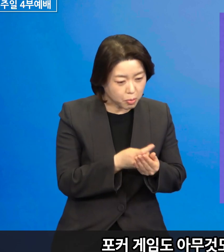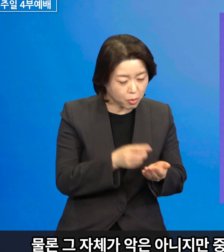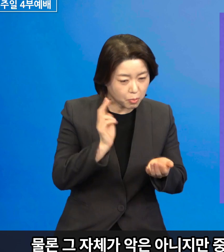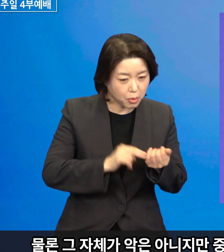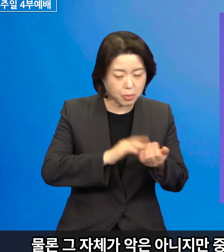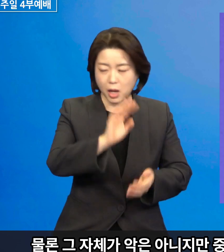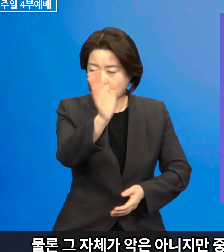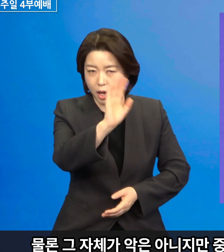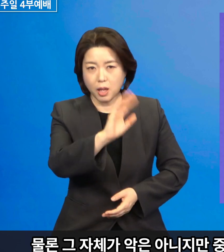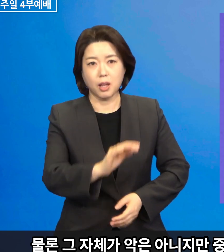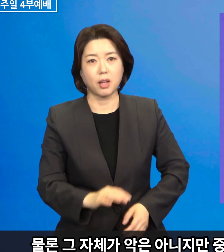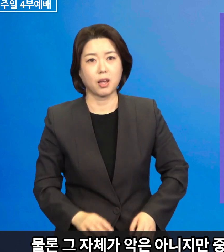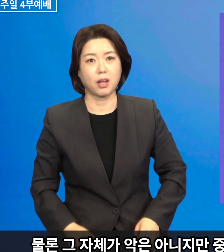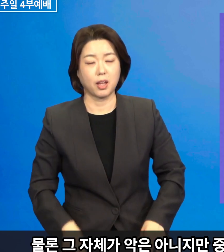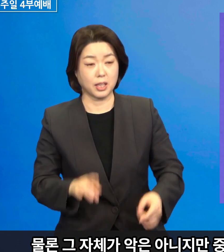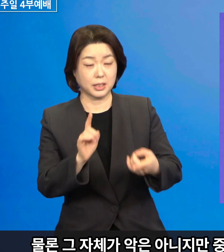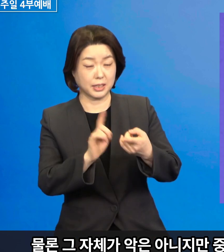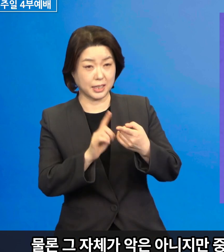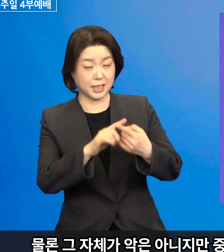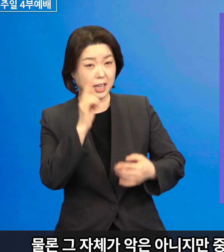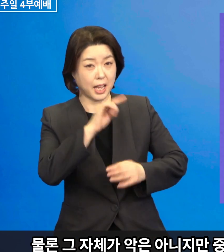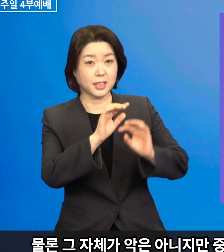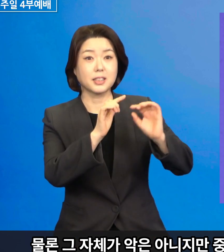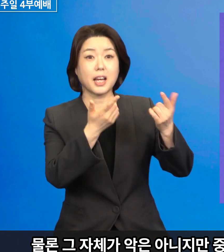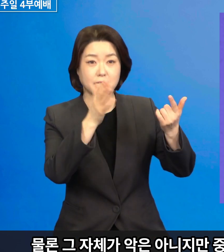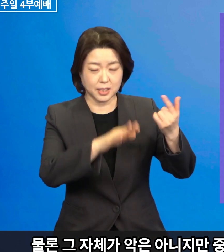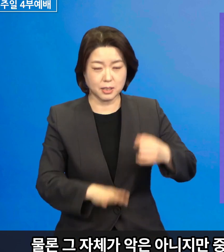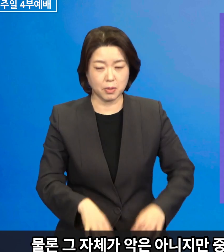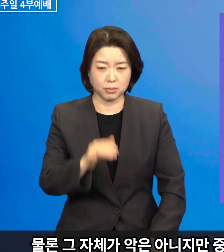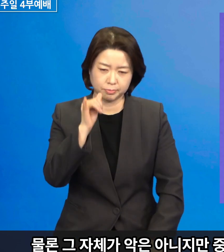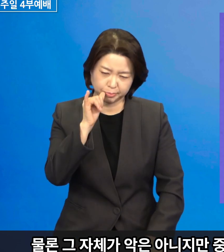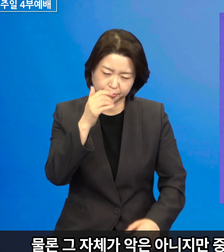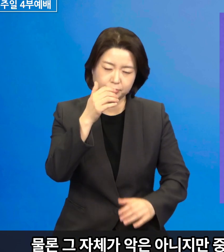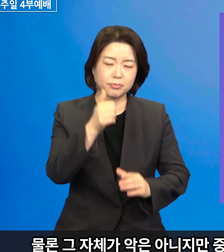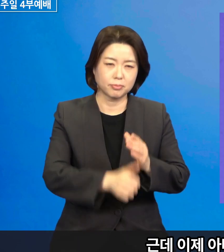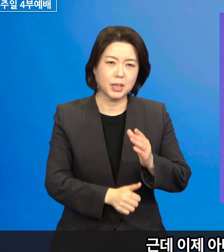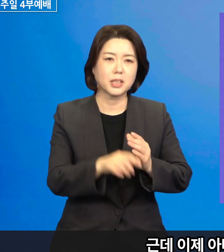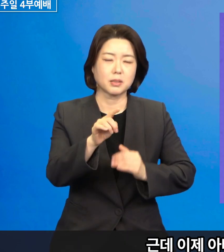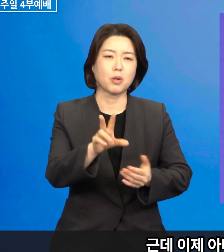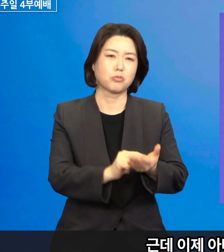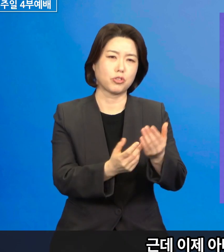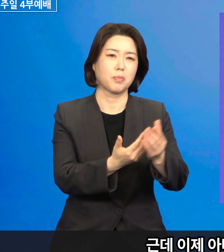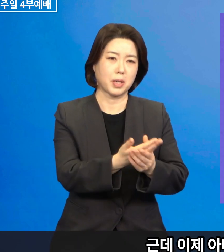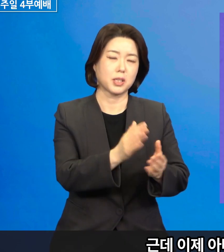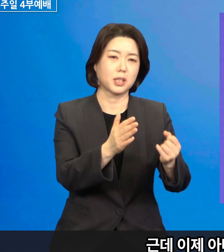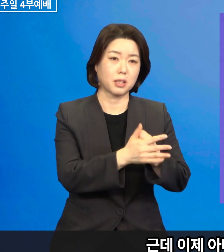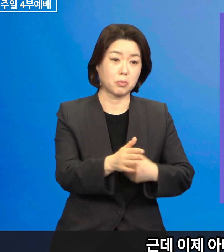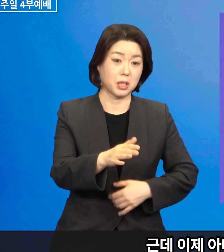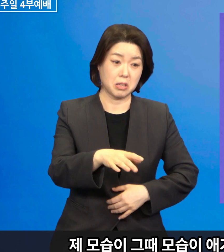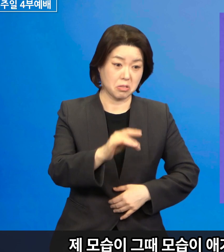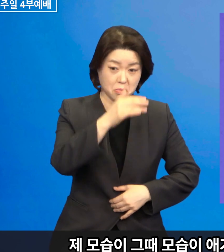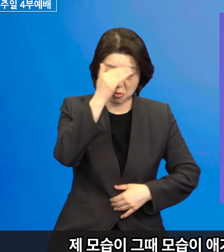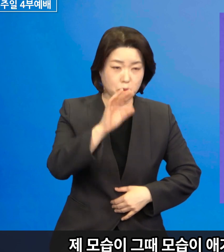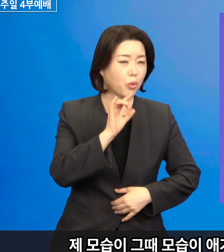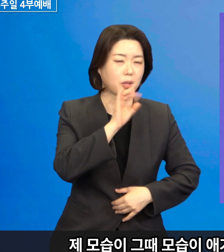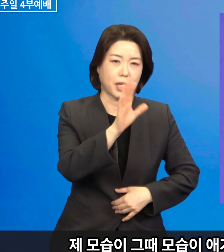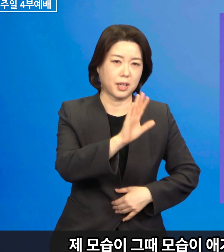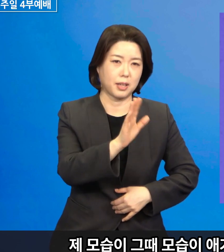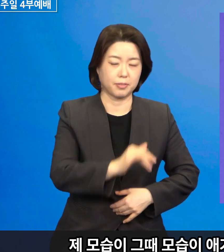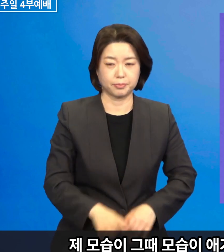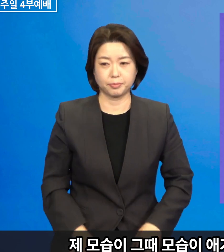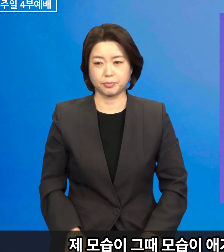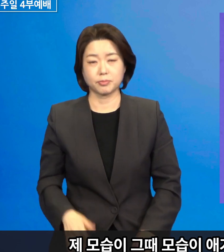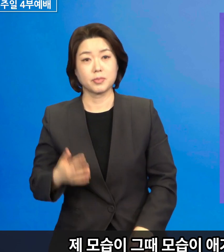거예요. 물론 그 자체가 악은 아니지만 중독에 빠지면 문제가 될 수 있으니까. 근데 이제 아버지가 보시기에 제 지금 모습이,